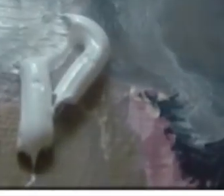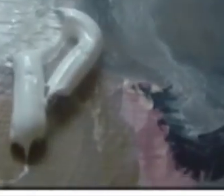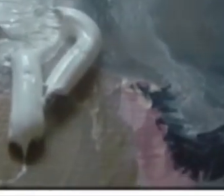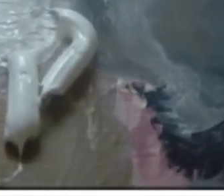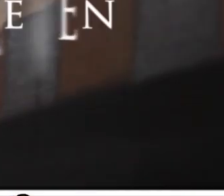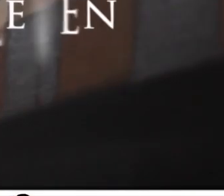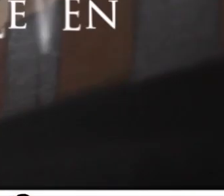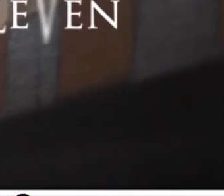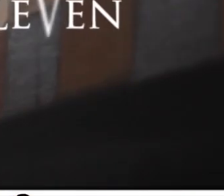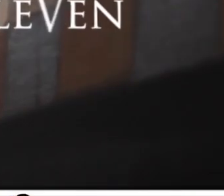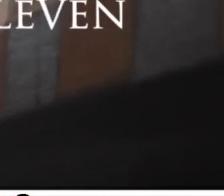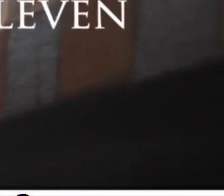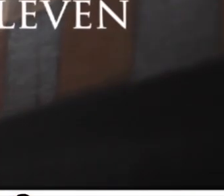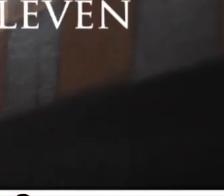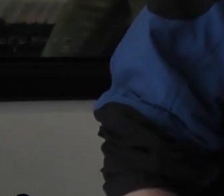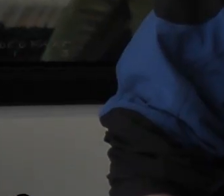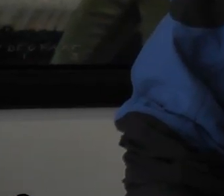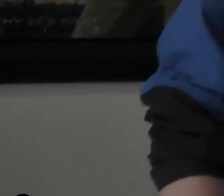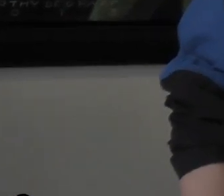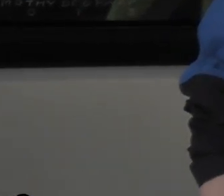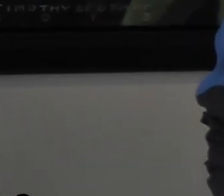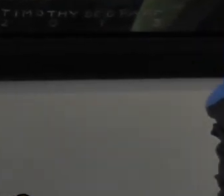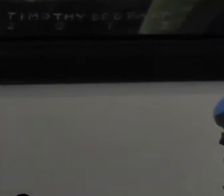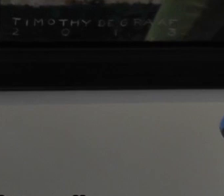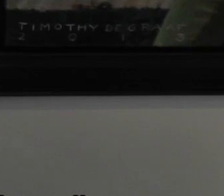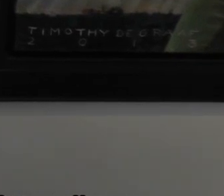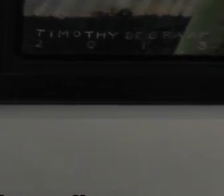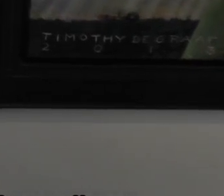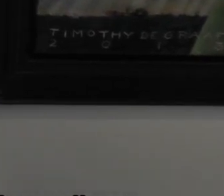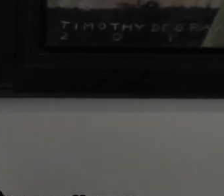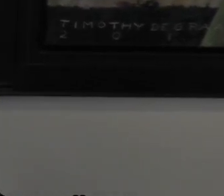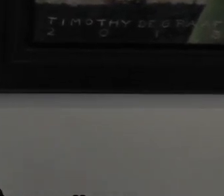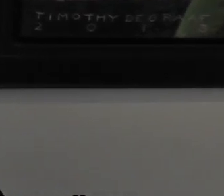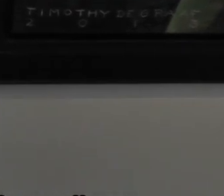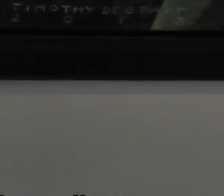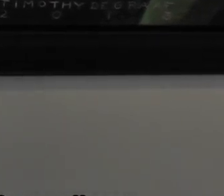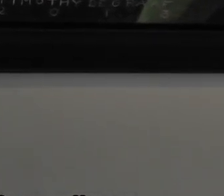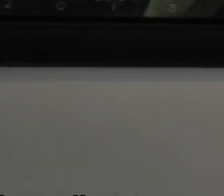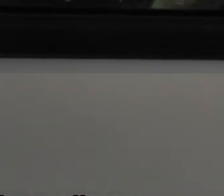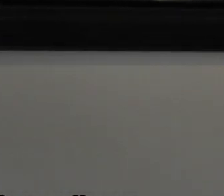Dat is het.